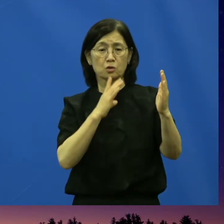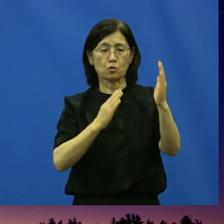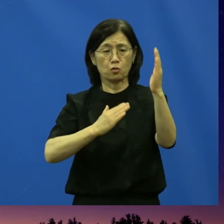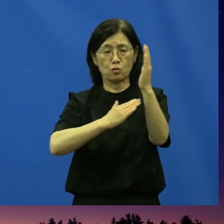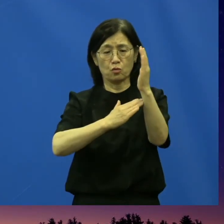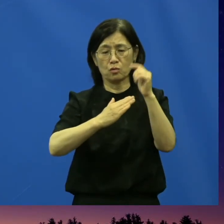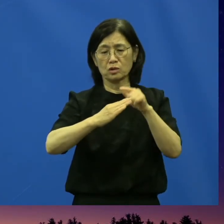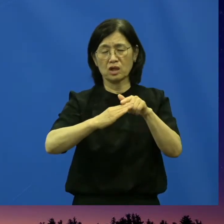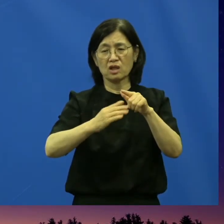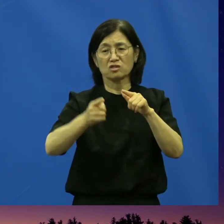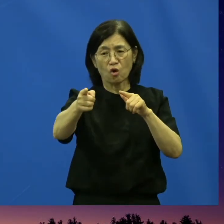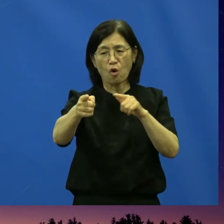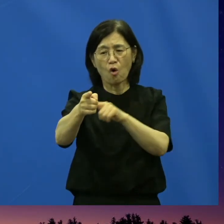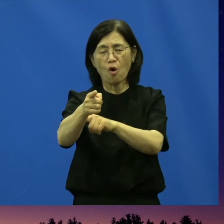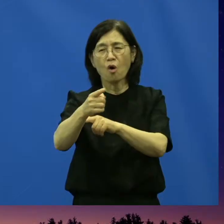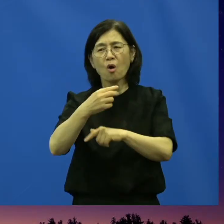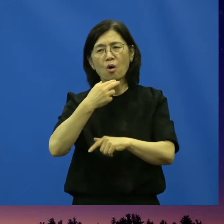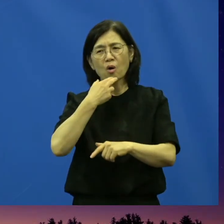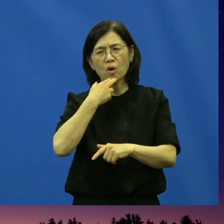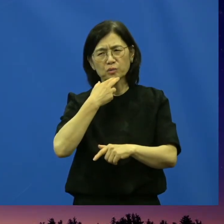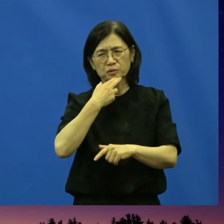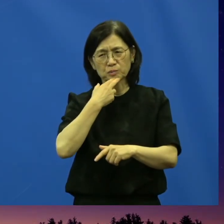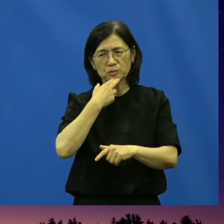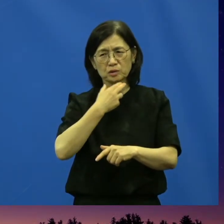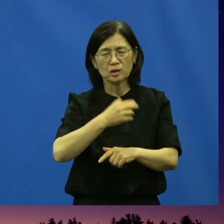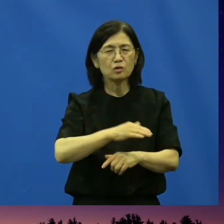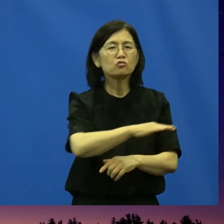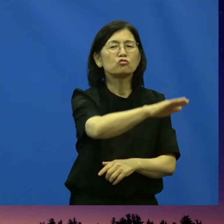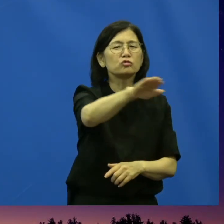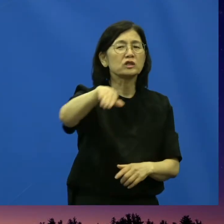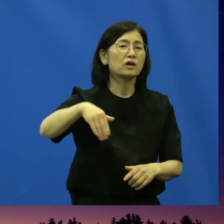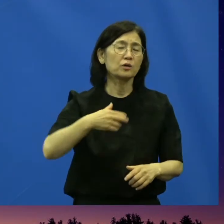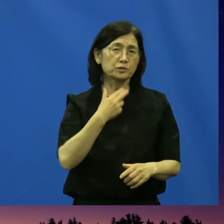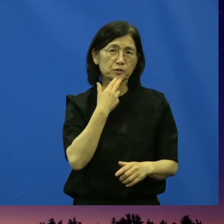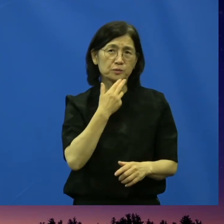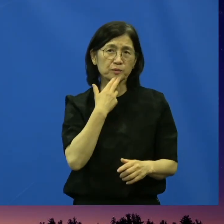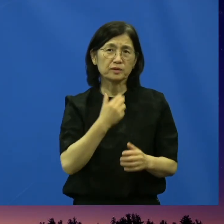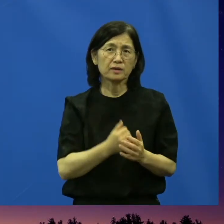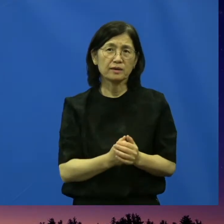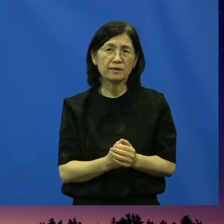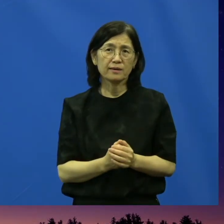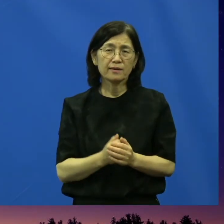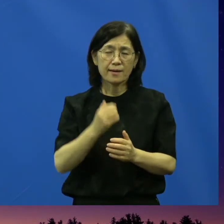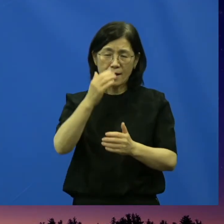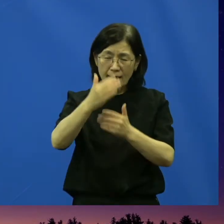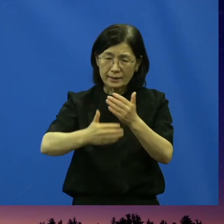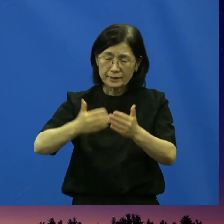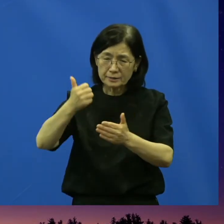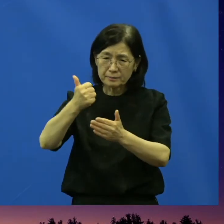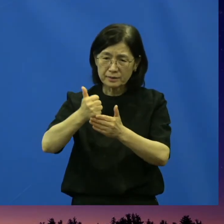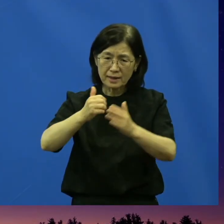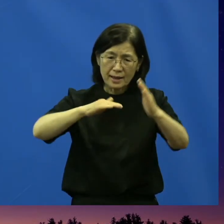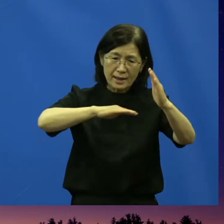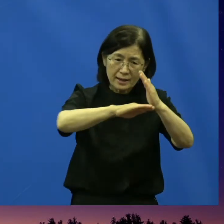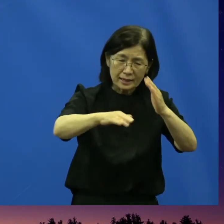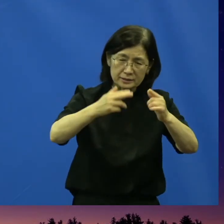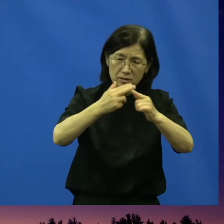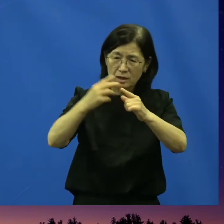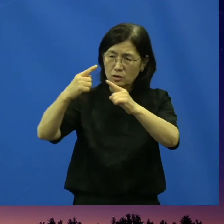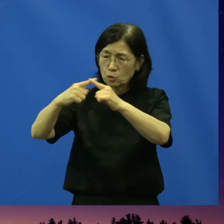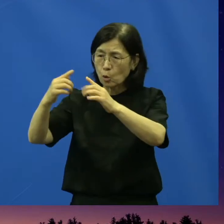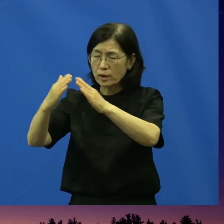관계지 나와 너와의 관계가 아니에요. 우리의 관계가 없는 거죠. 여러분, 하나님이 가정과 교회를 주신 의도가 뭐예요?